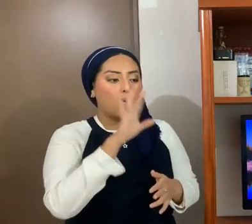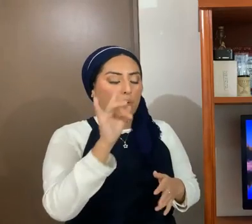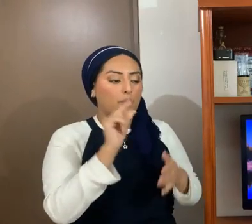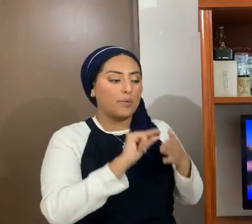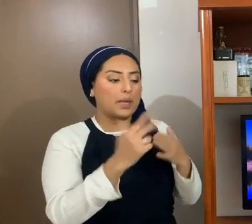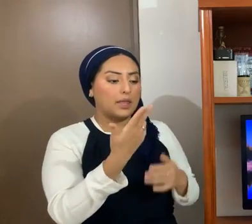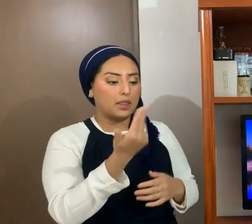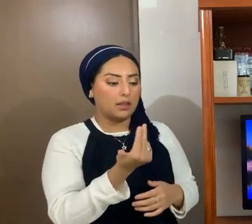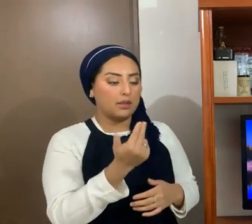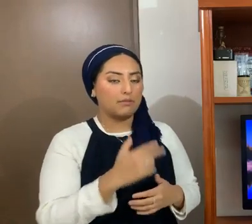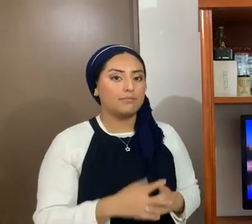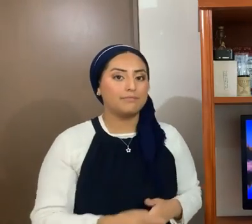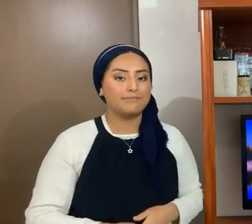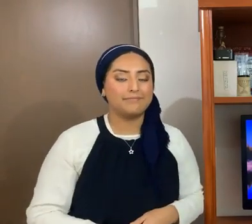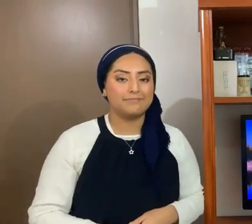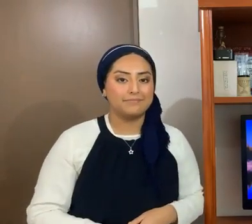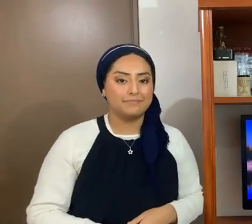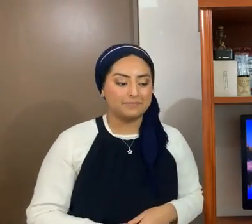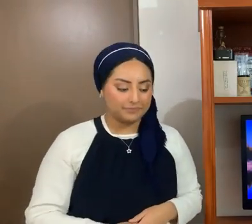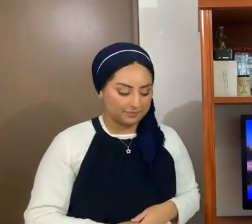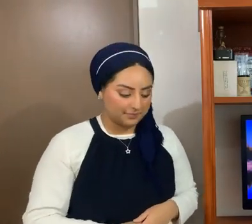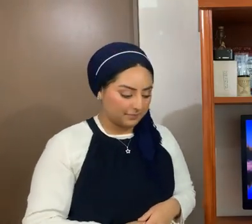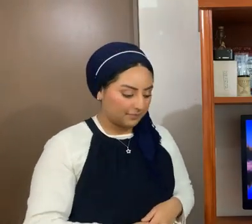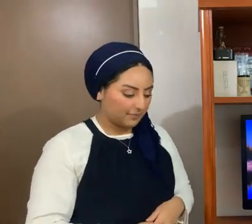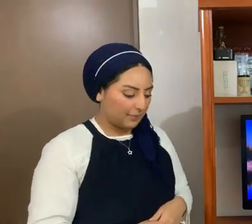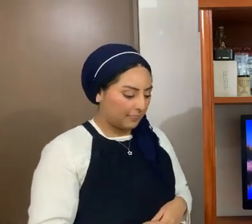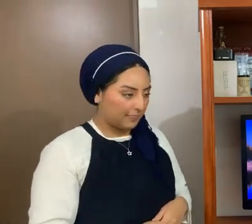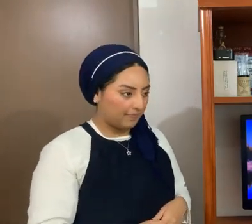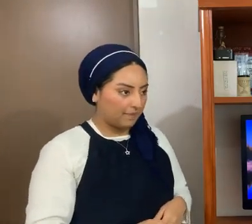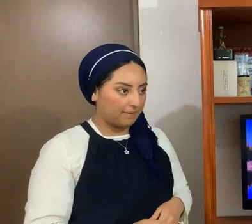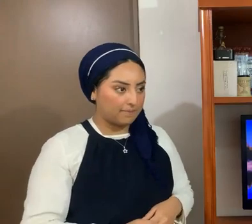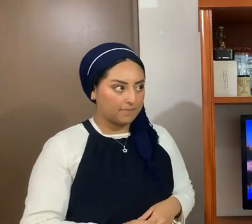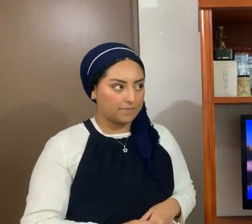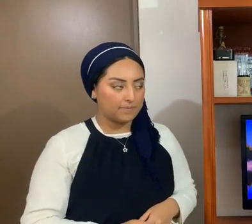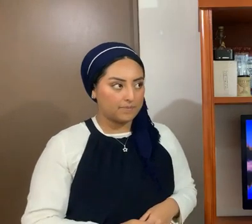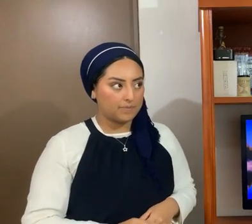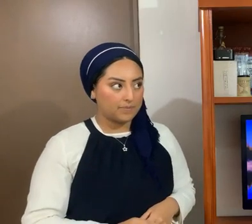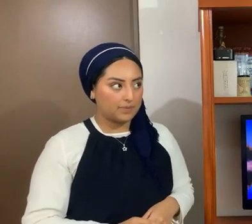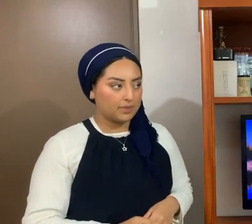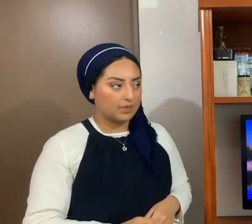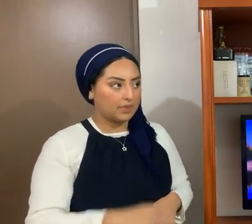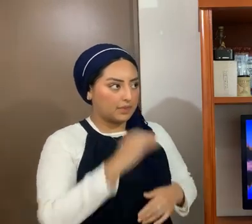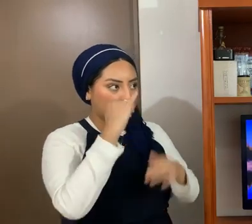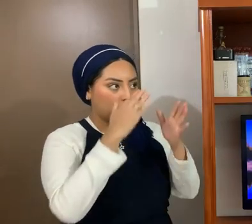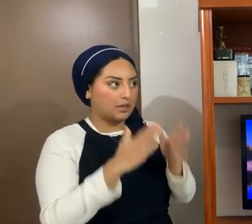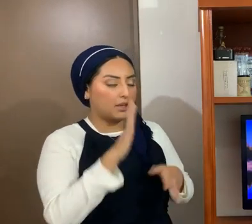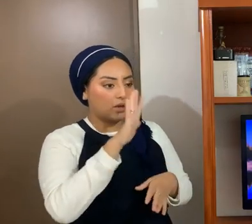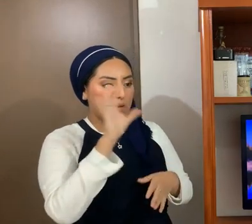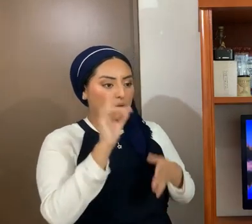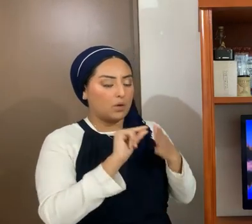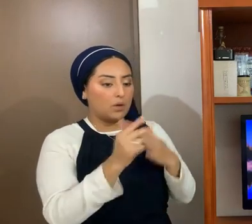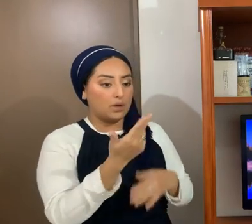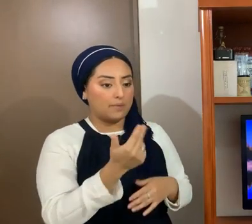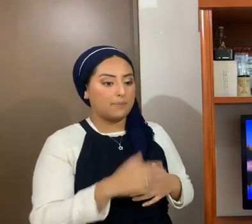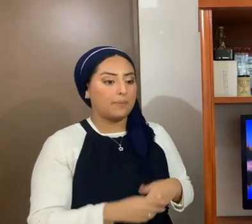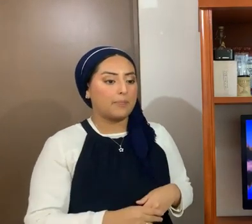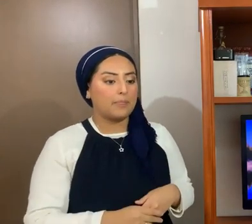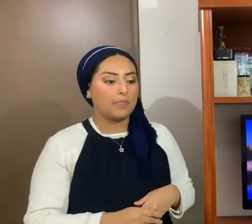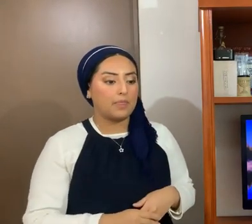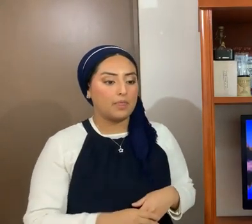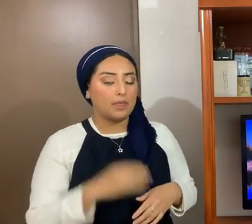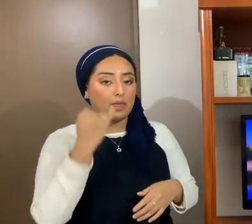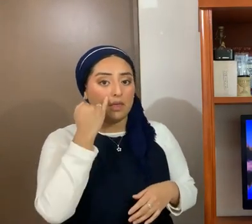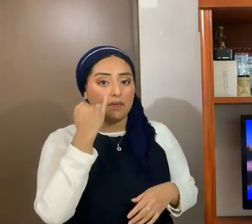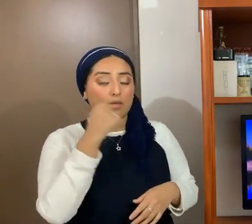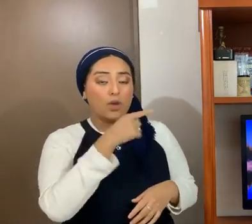13. Vamos para allá. Dice, Isaías 58, 13, dice, porque si retrajeres el